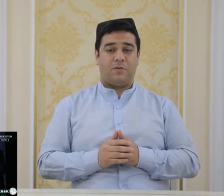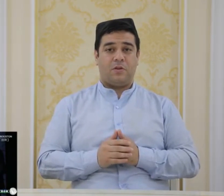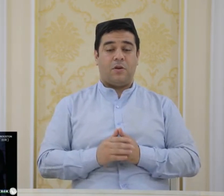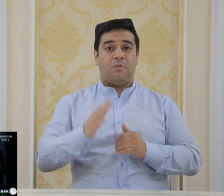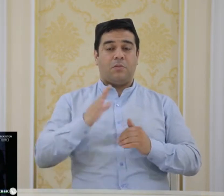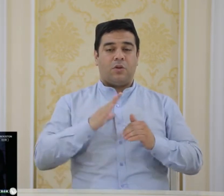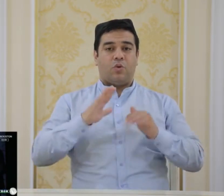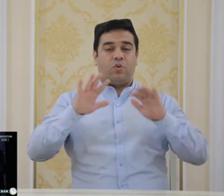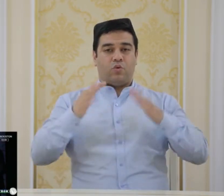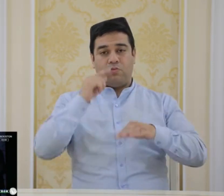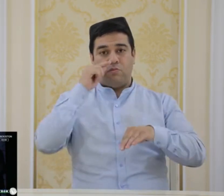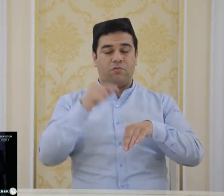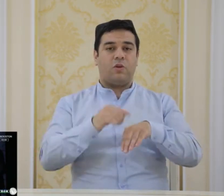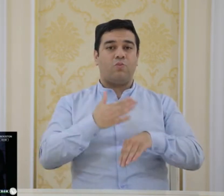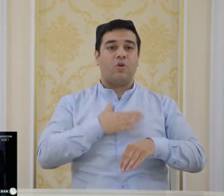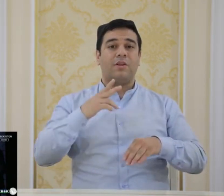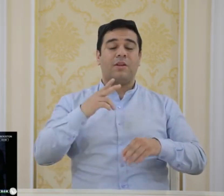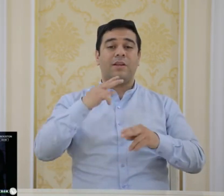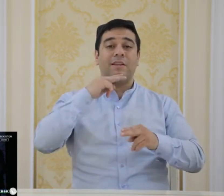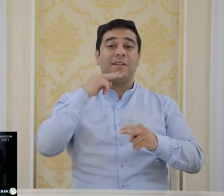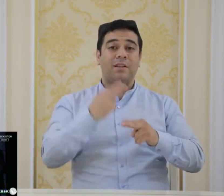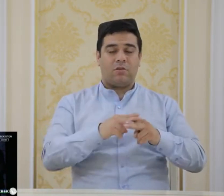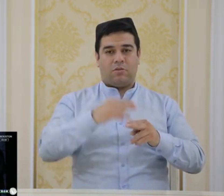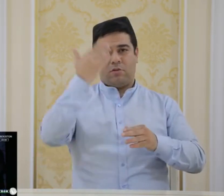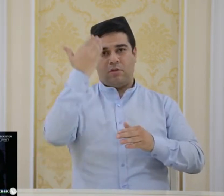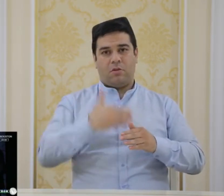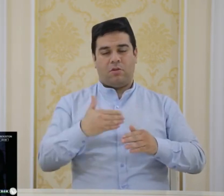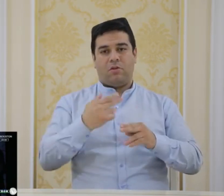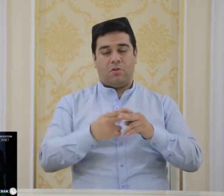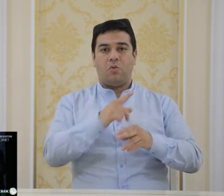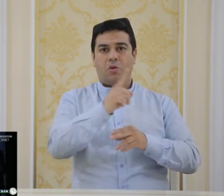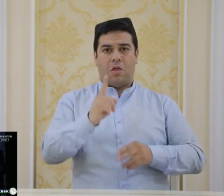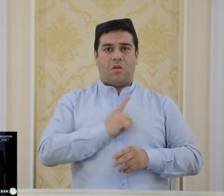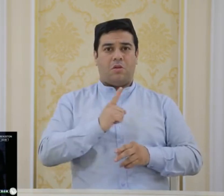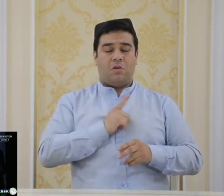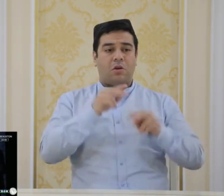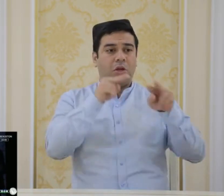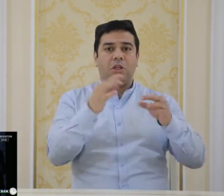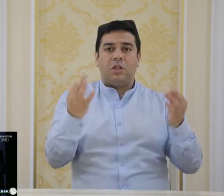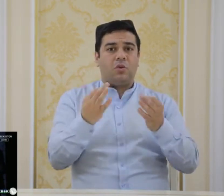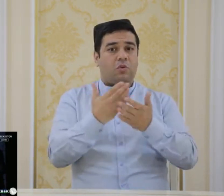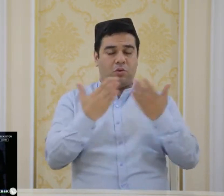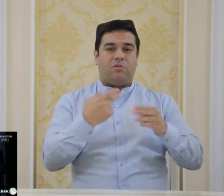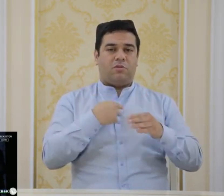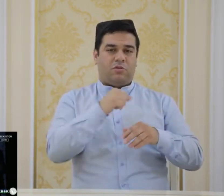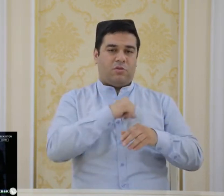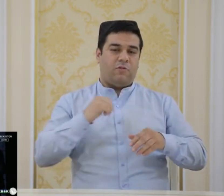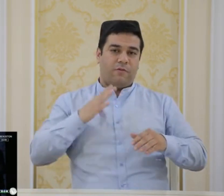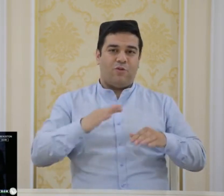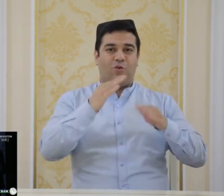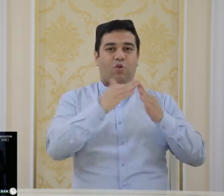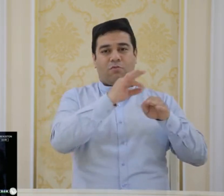Bir mahal singlim insult kasal bo'lib qoldi-da, qaraydigan bolasi yo'q edi. Qaraydigan odam bo'lmay uyimga olib